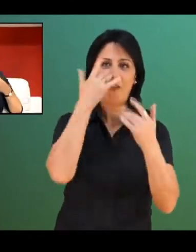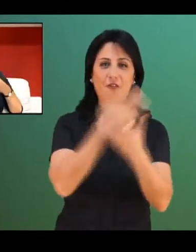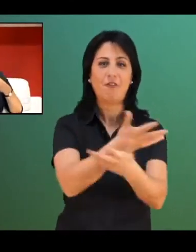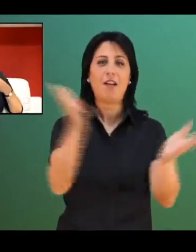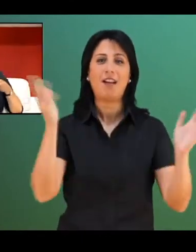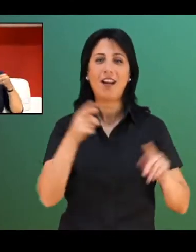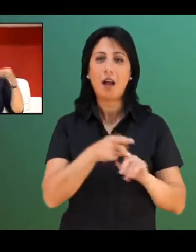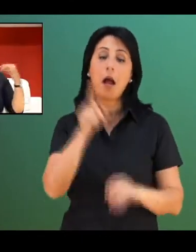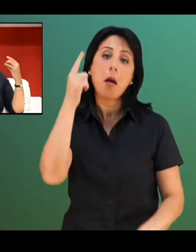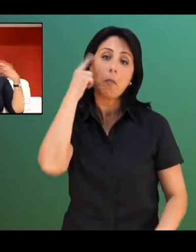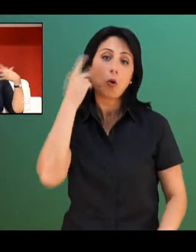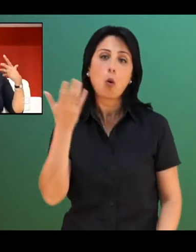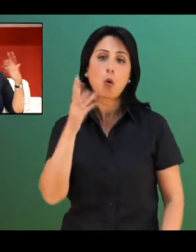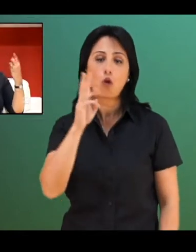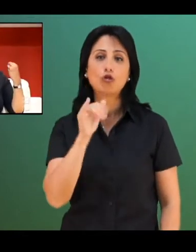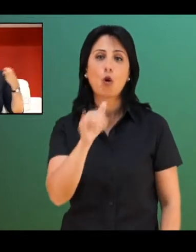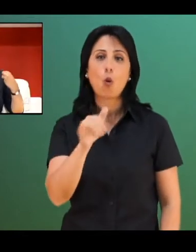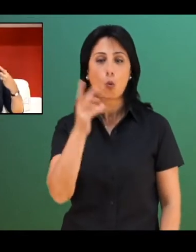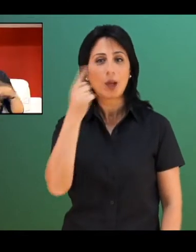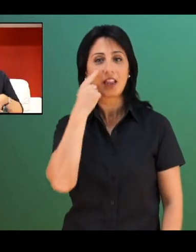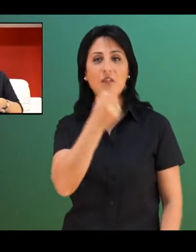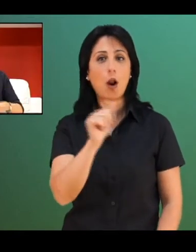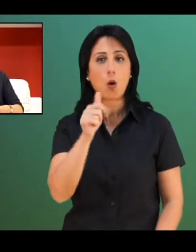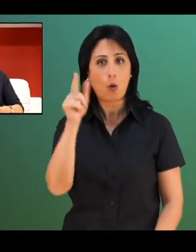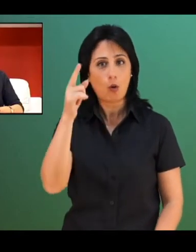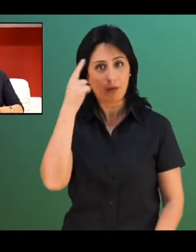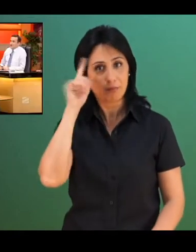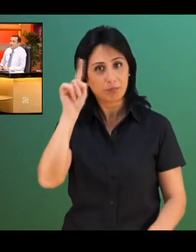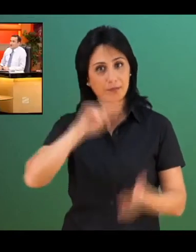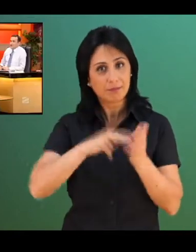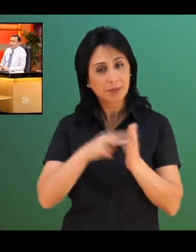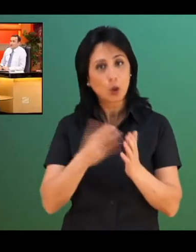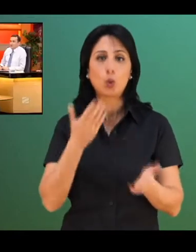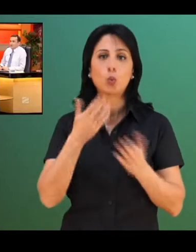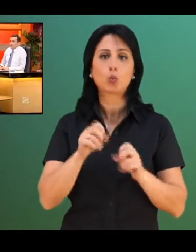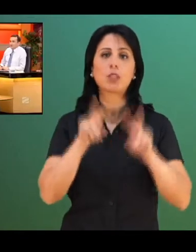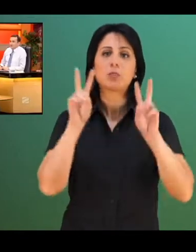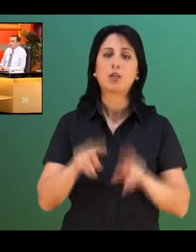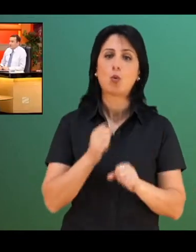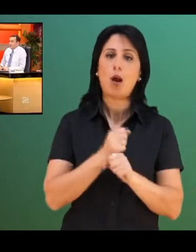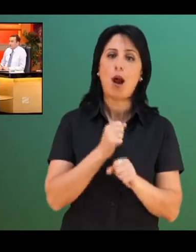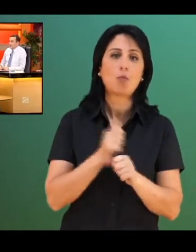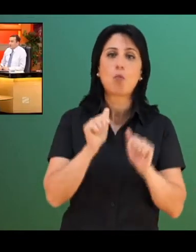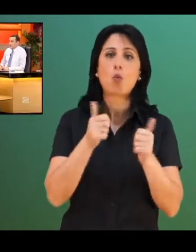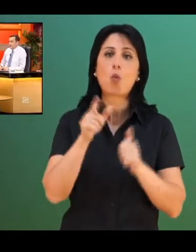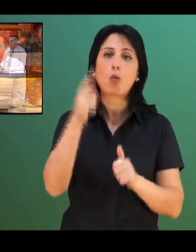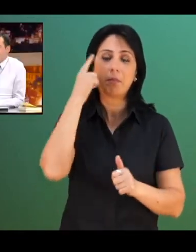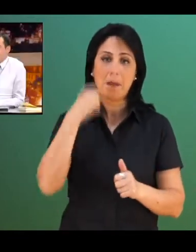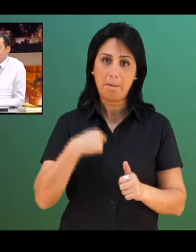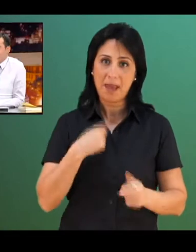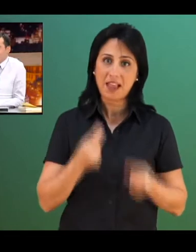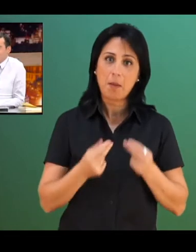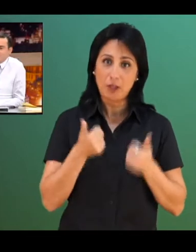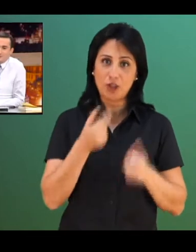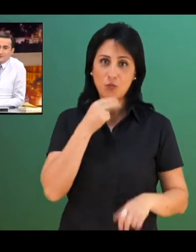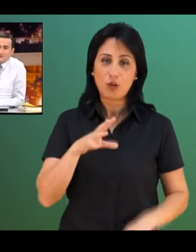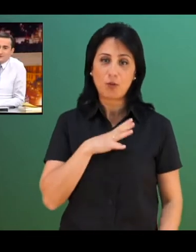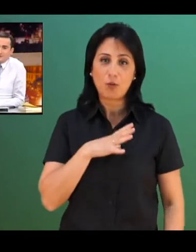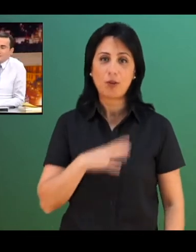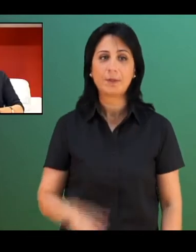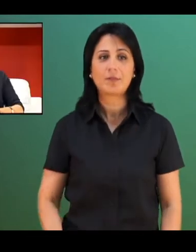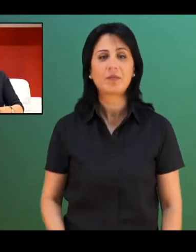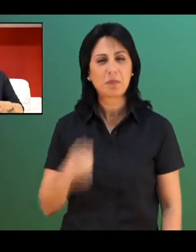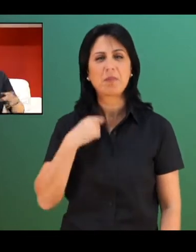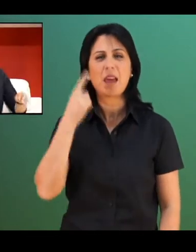როგორ დადგმულს თუ როგორც მე, აი მე როგორ ვთამაშობდი? იცი რა არის, მე მგონია რომ დადგმული არ იყო, იმიტომ ისეთ სახე მიიღე, რომ არ